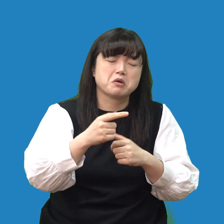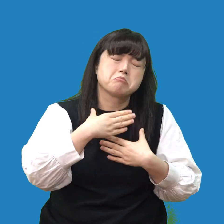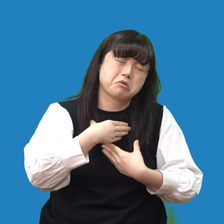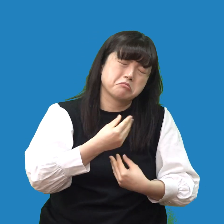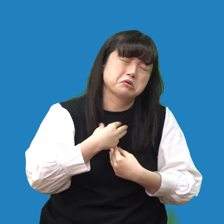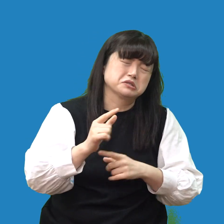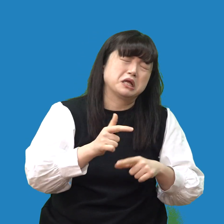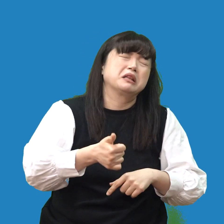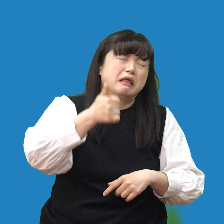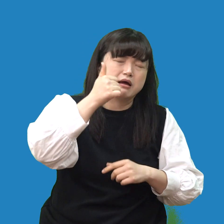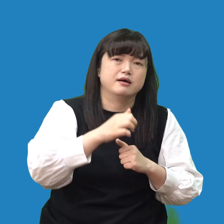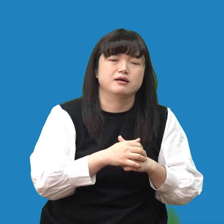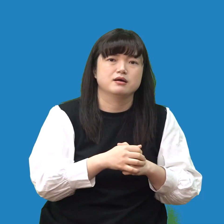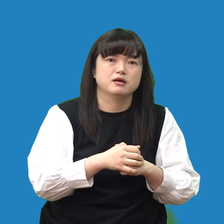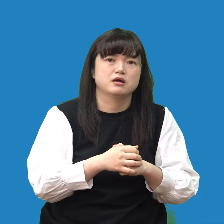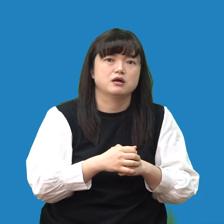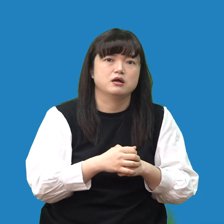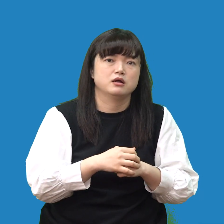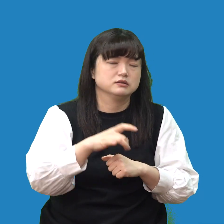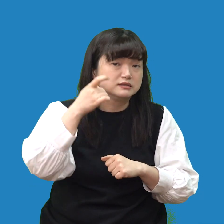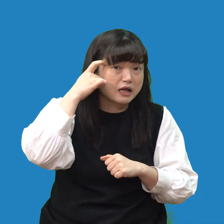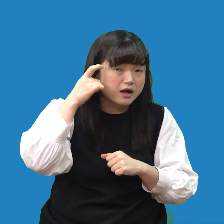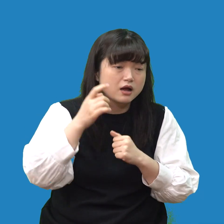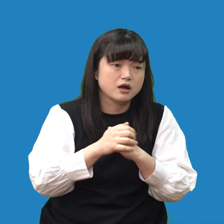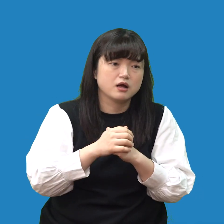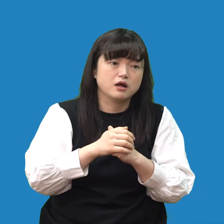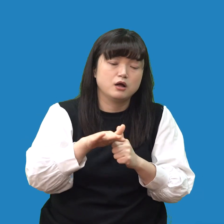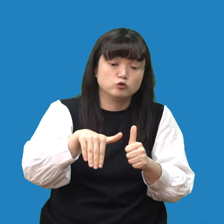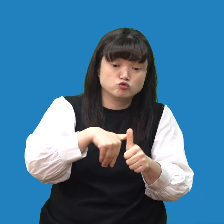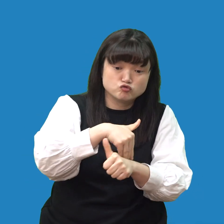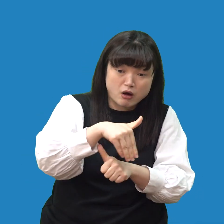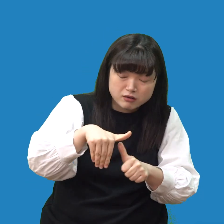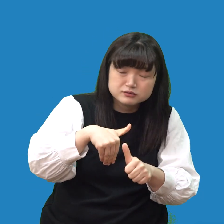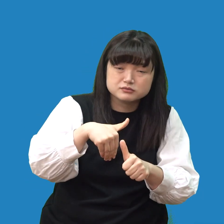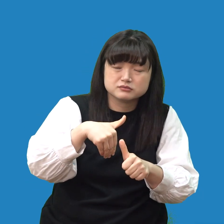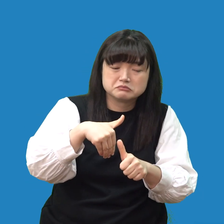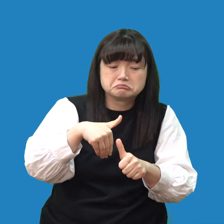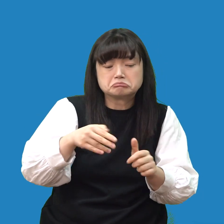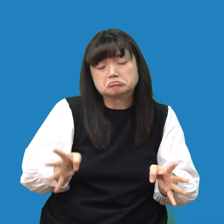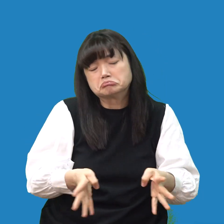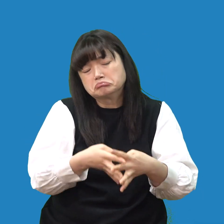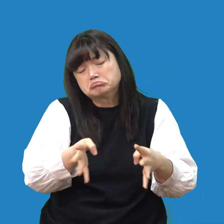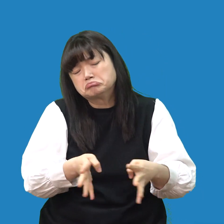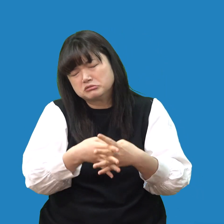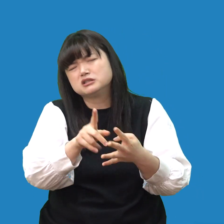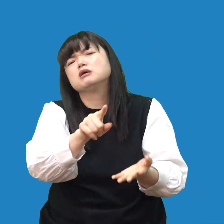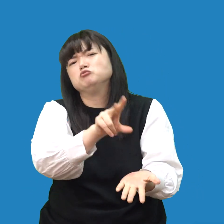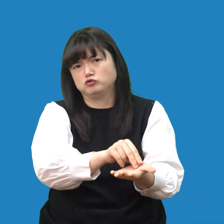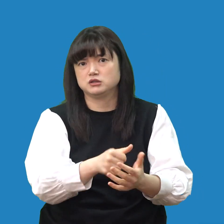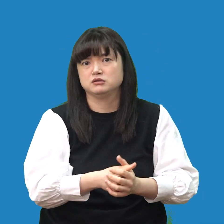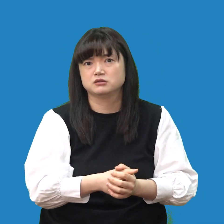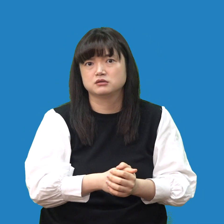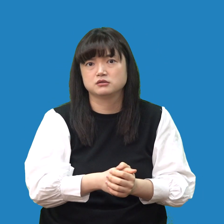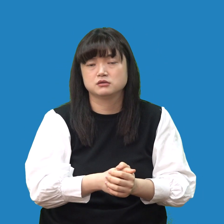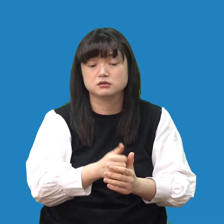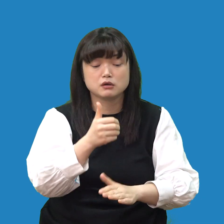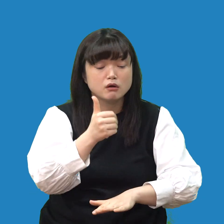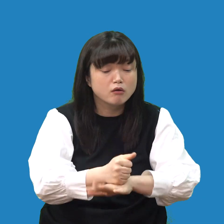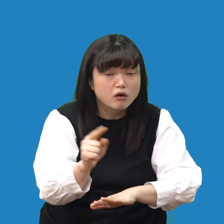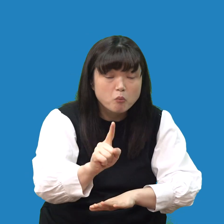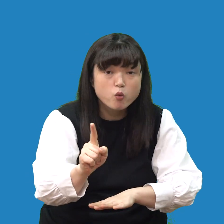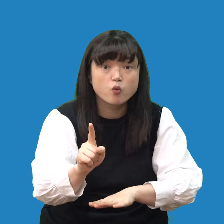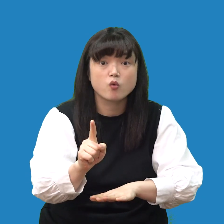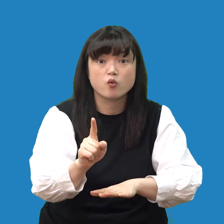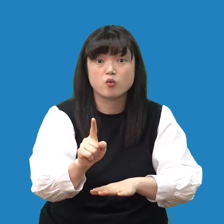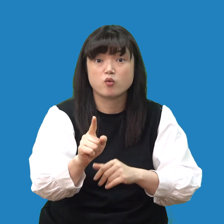편하면 되지. 이런 생각에 주변 민족들과 타협한 것, 이게 문제였습니다. 그런데 그 결과가